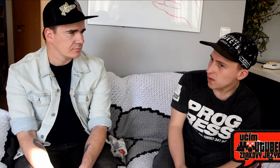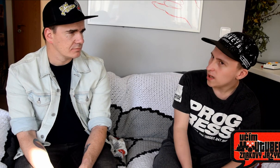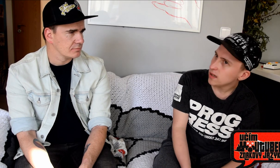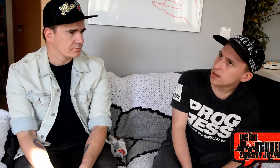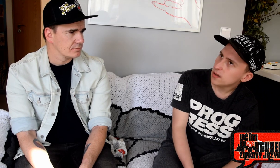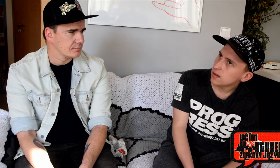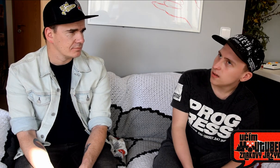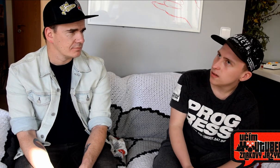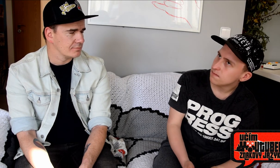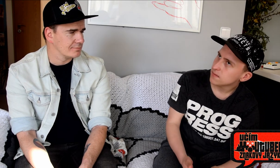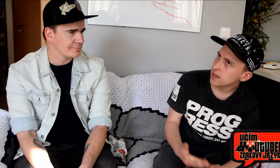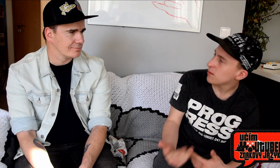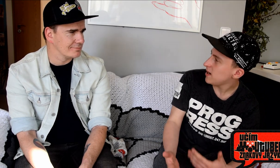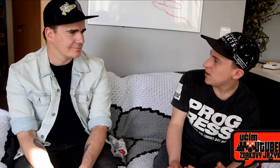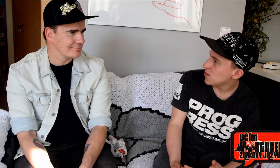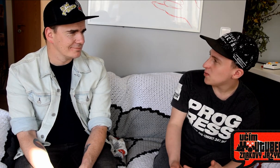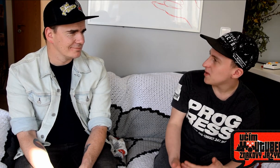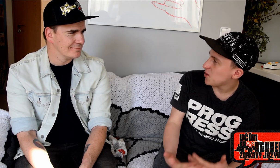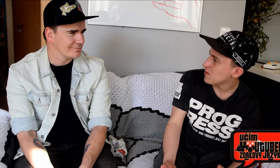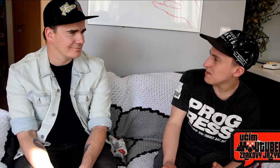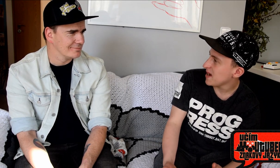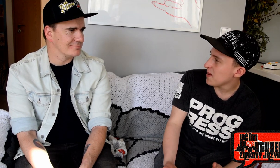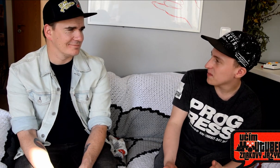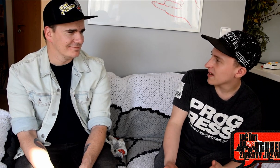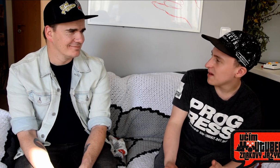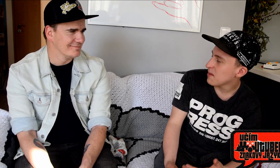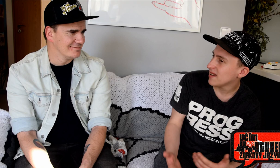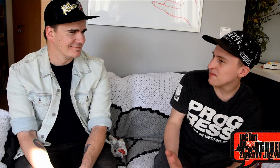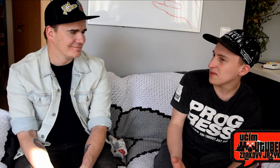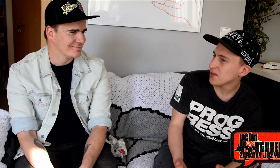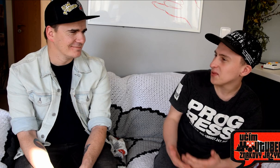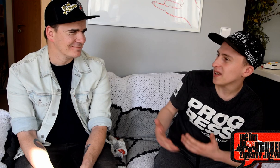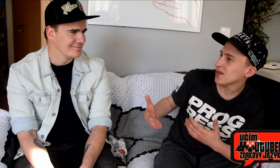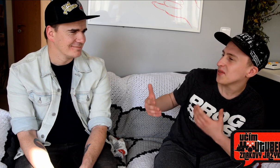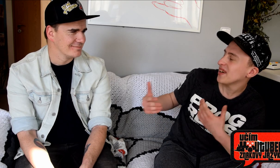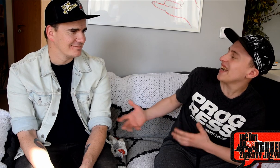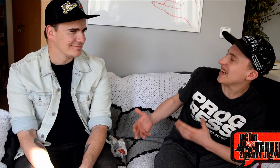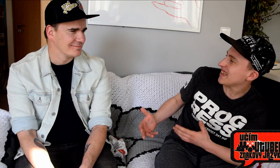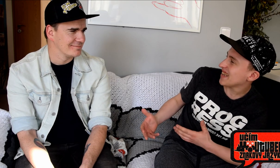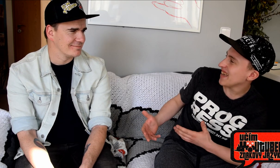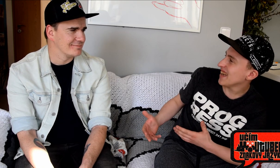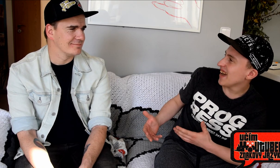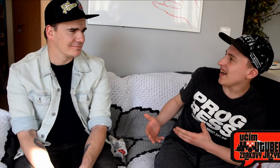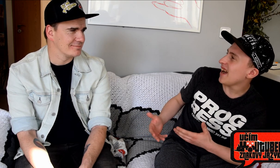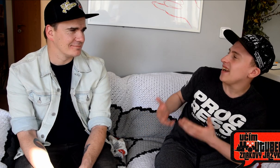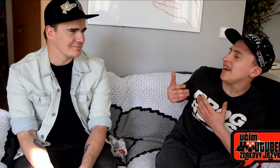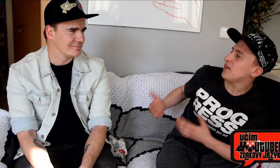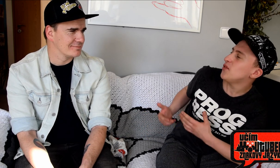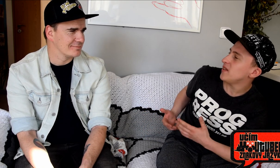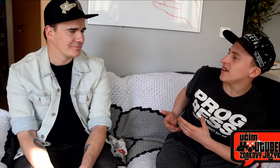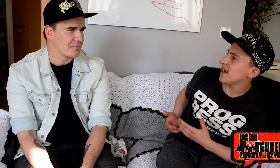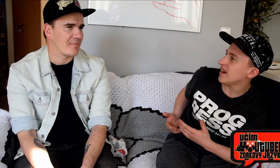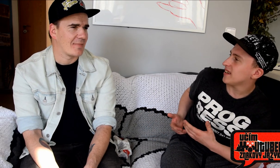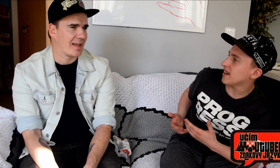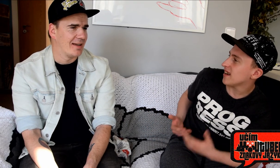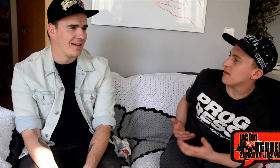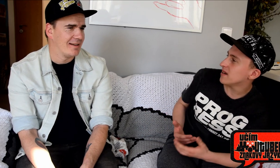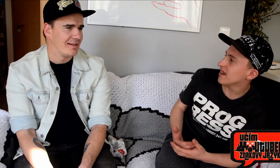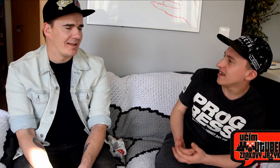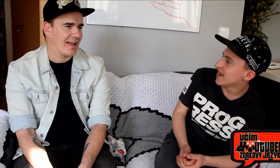udělal na tom TikToku, nečum na mě, mě by zajímalo jako tvoje reakce a i Adolfína reakce, jaká byla. Hele,